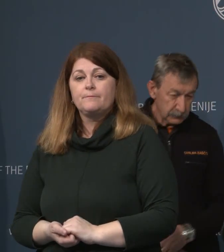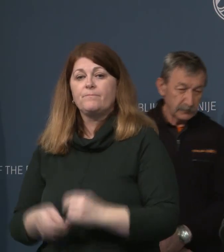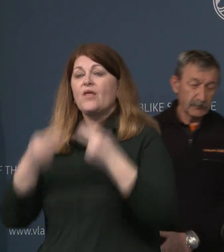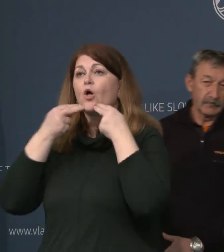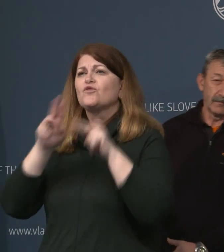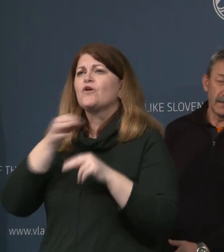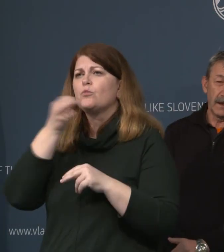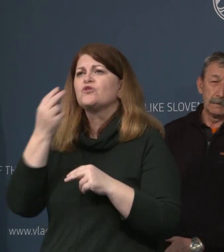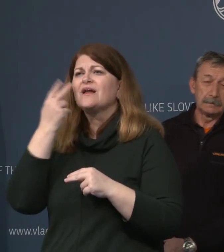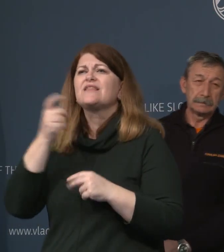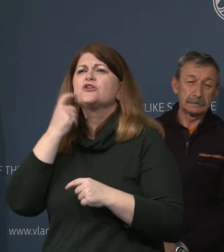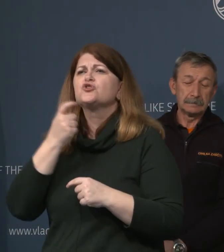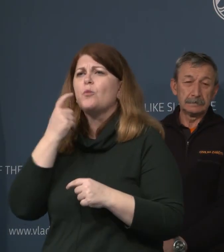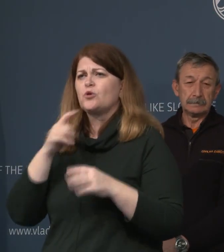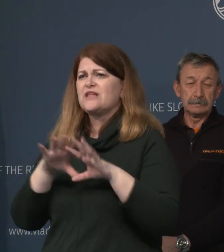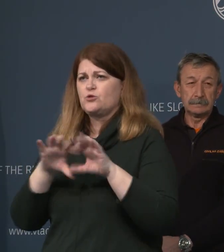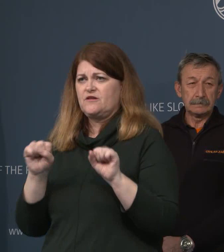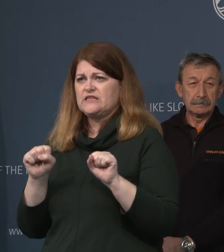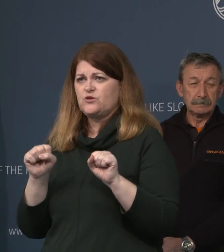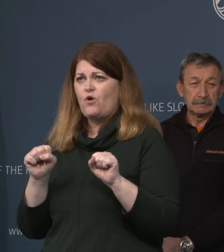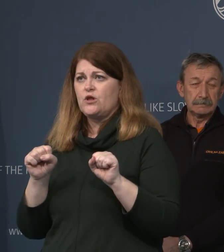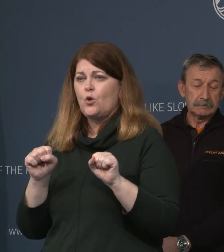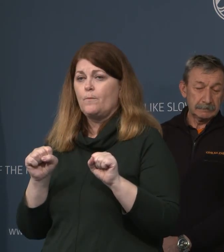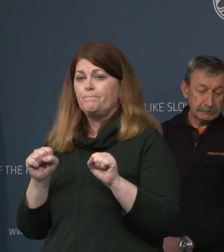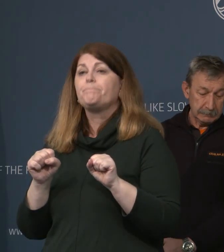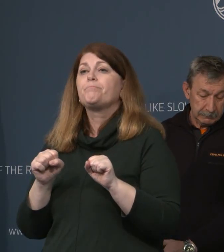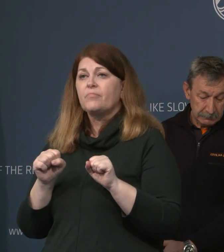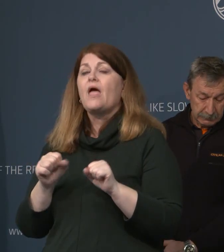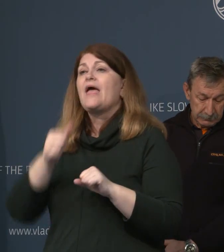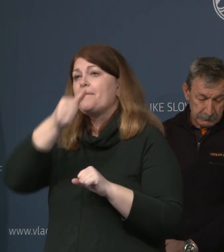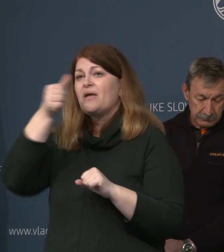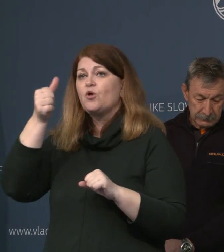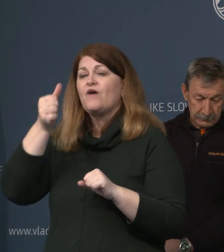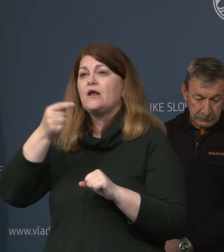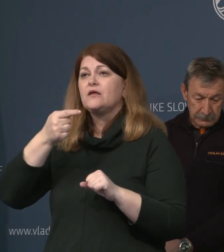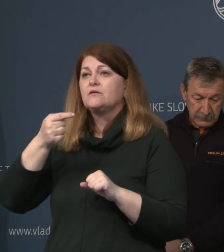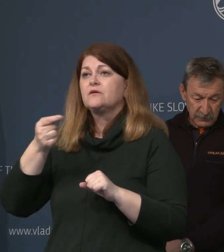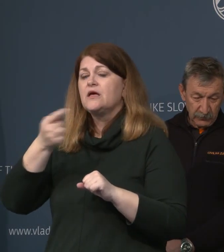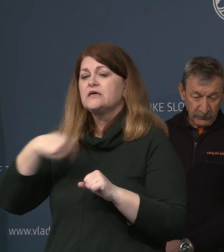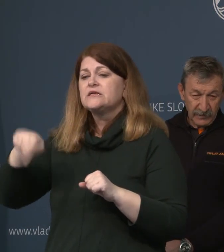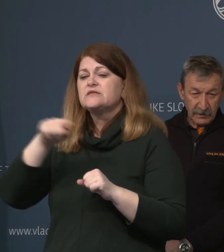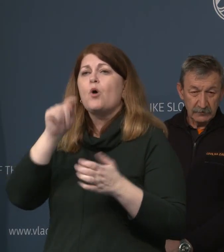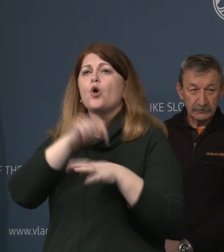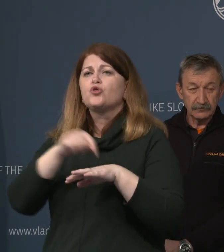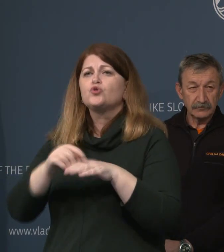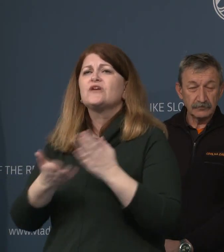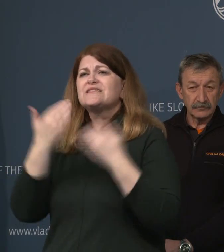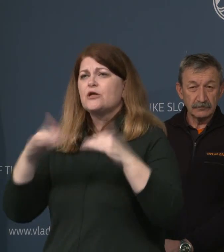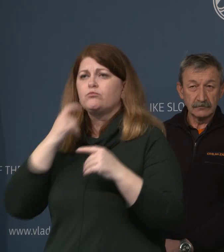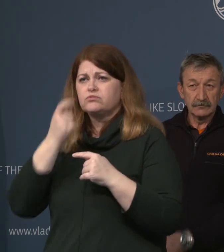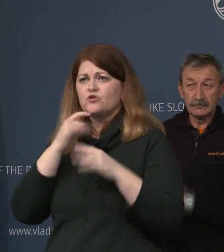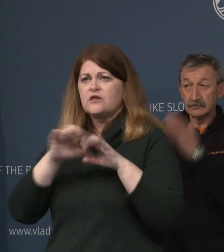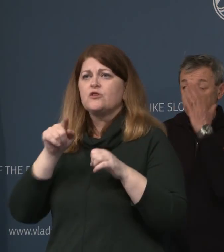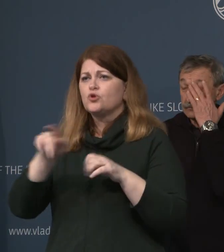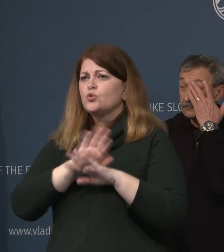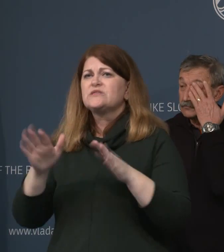Odgovor na vprašanje glede zobozdravstvenih storitev. Tako je, imenovali smo točke za nujne zobozdravstvene storitve, se